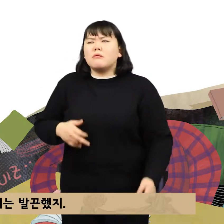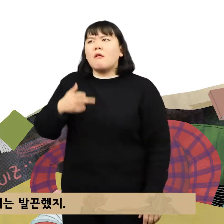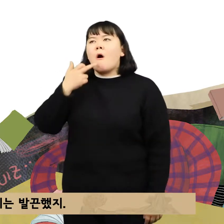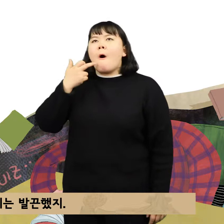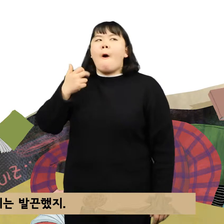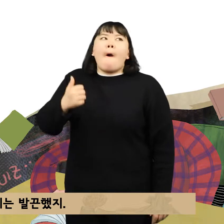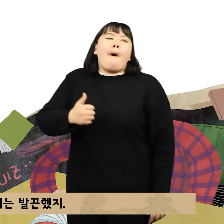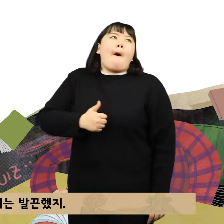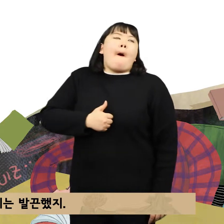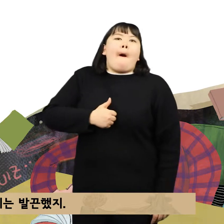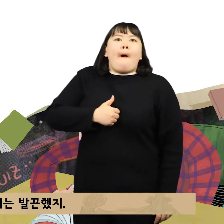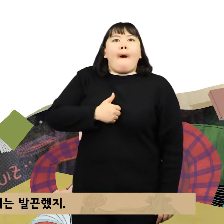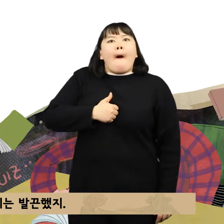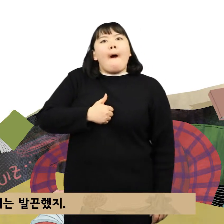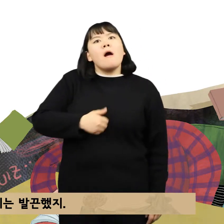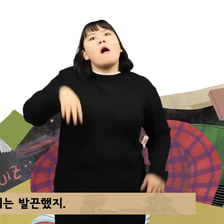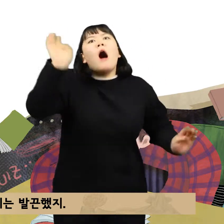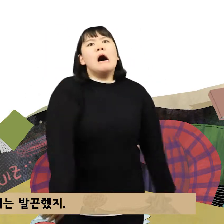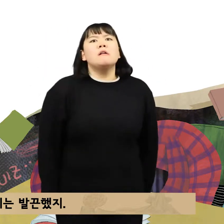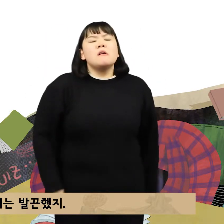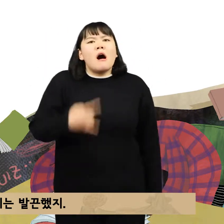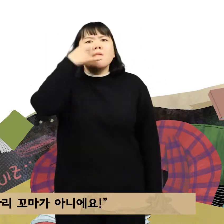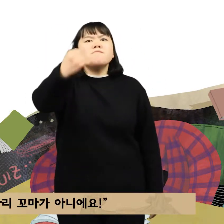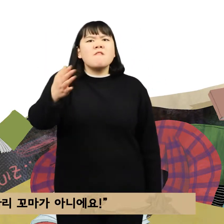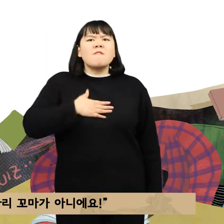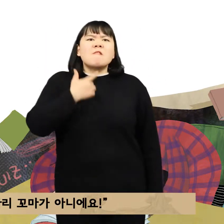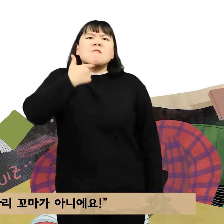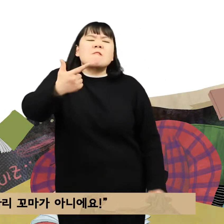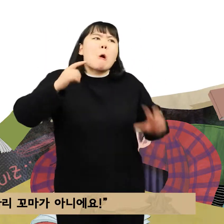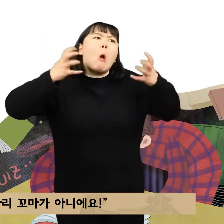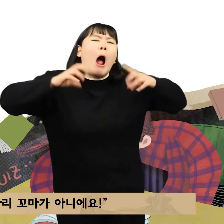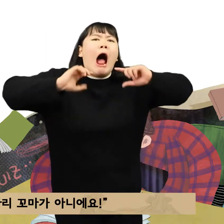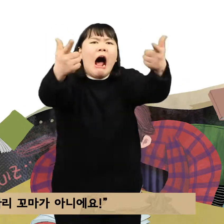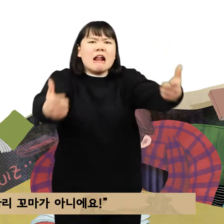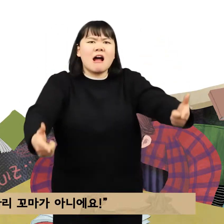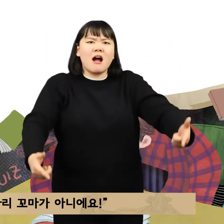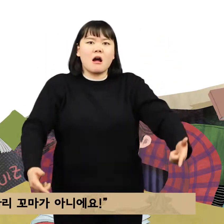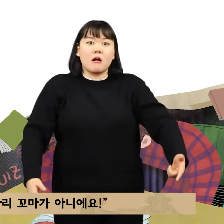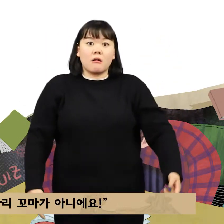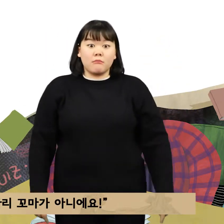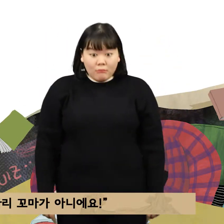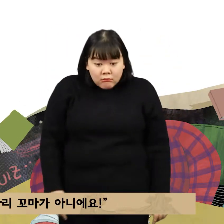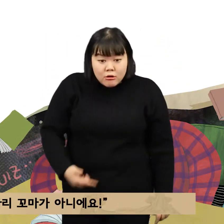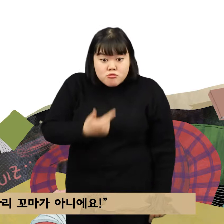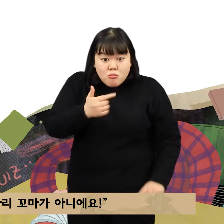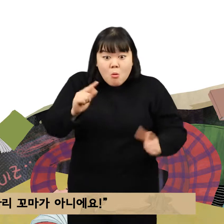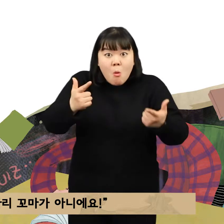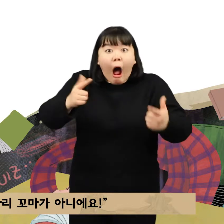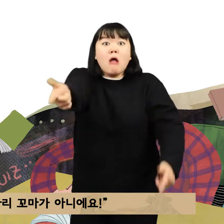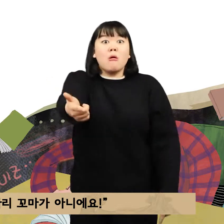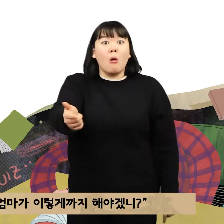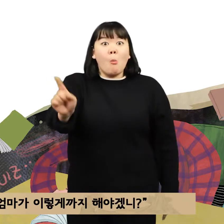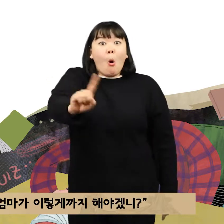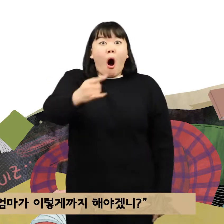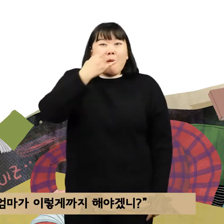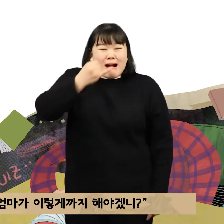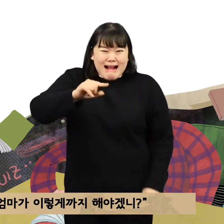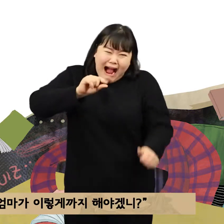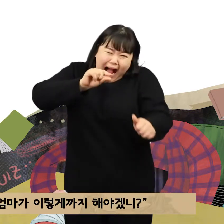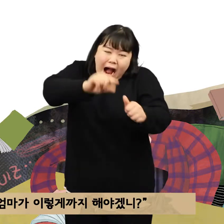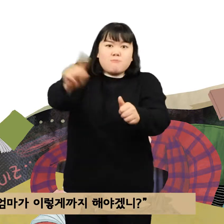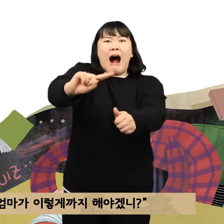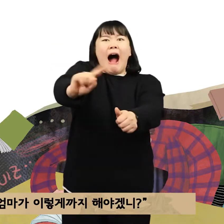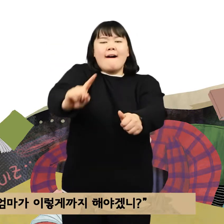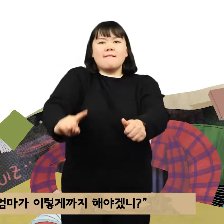그러자 근영이는 발끈했지. 엄마, 저는 여섯 살짜리 꼬마가 아니에요. 여섯